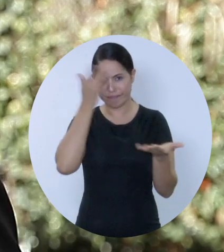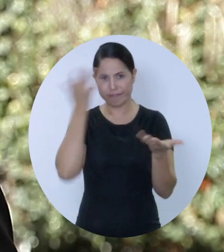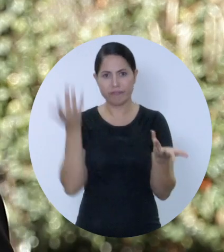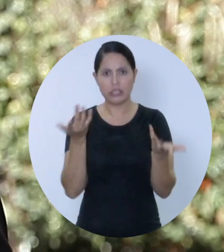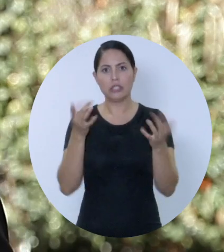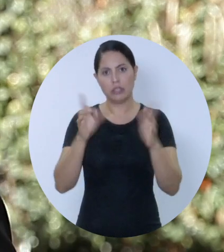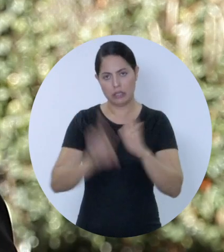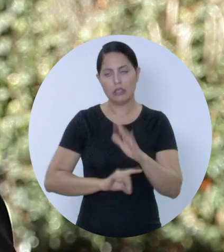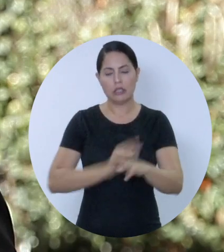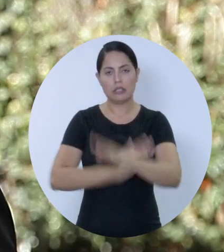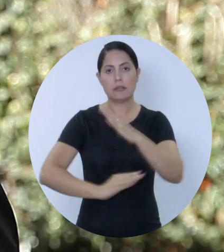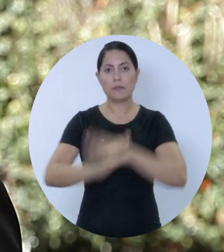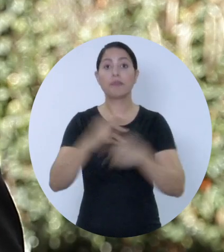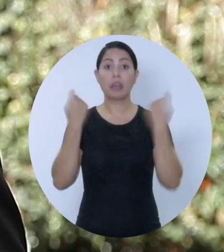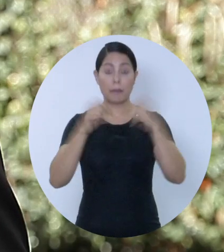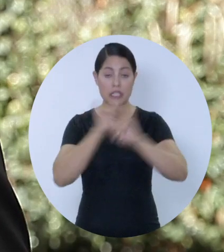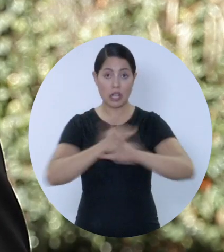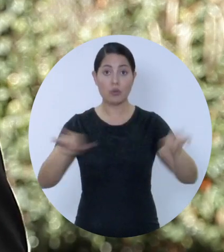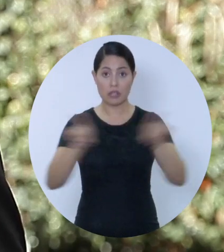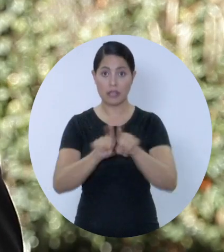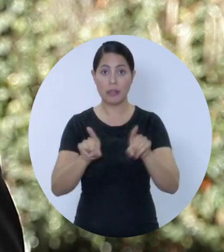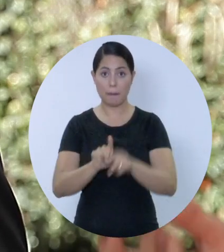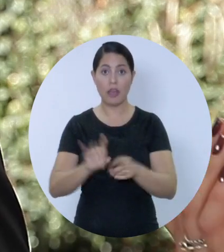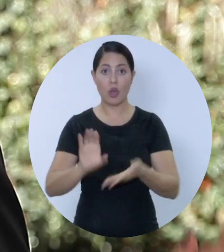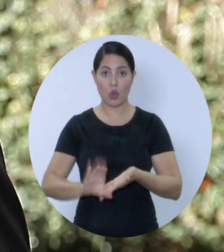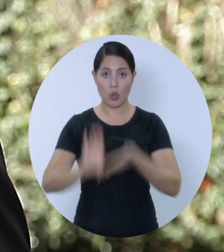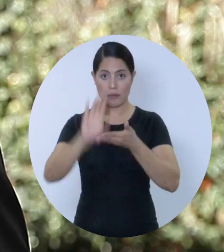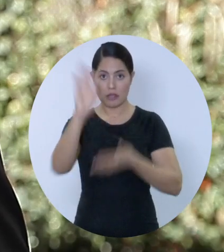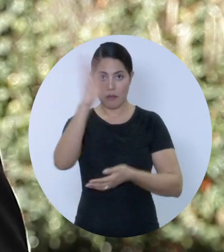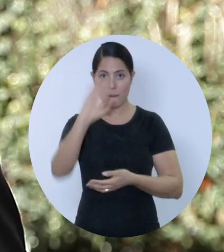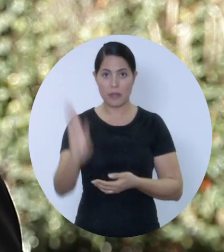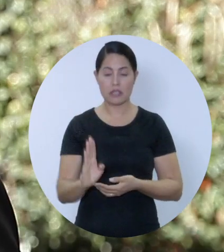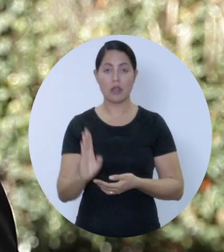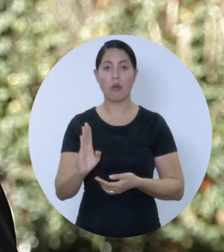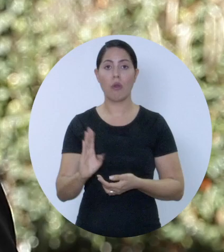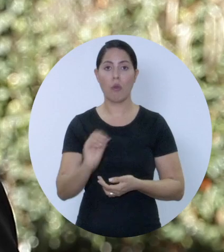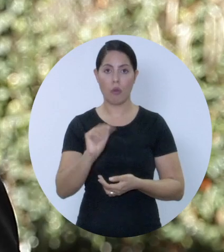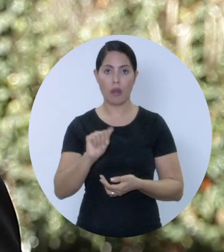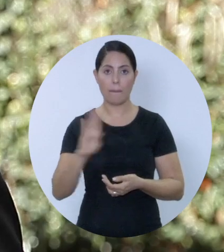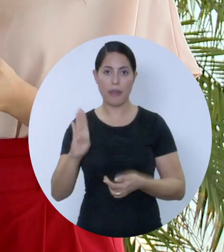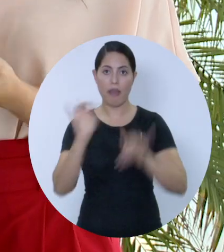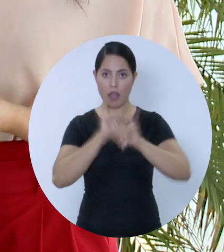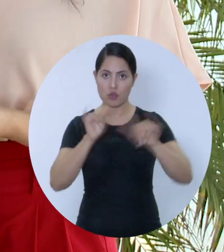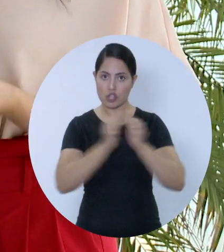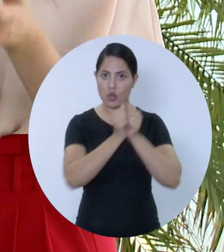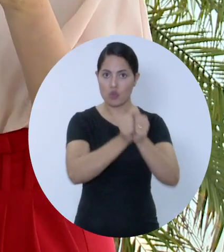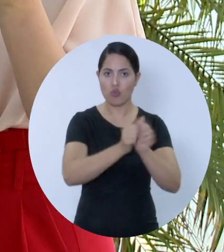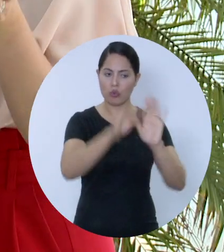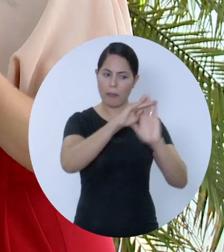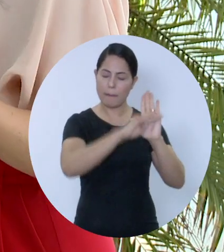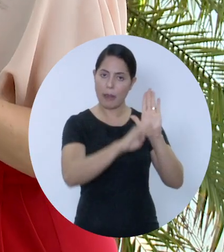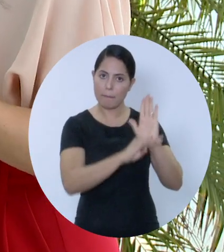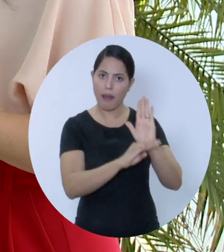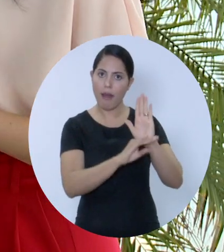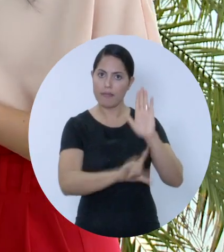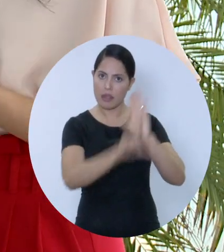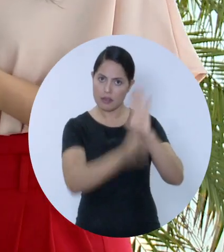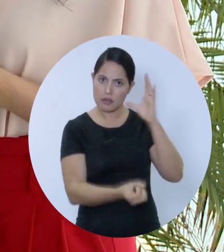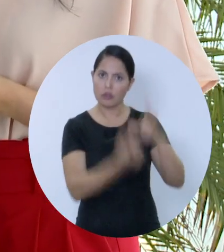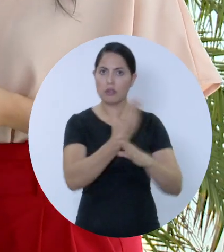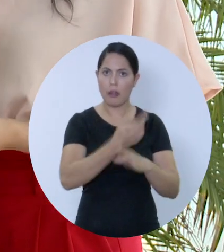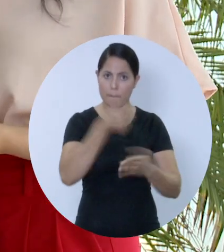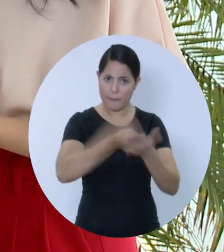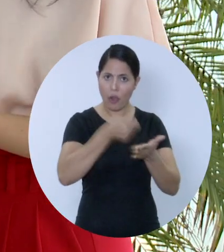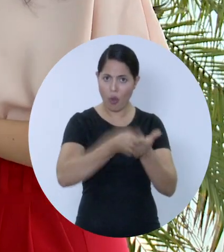pessoas com deficiência. E vale a gente reforçar para quem está assistindo a gente que a Comissão Nacional acompanha de perto esta agenda legislativa, justamente